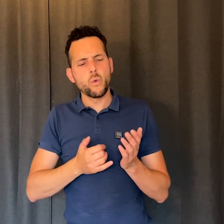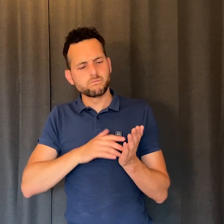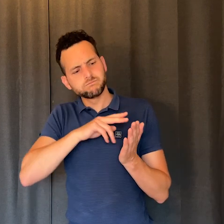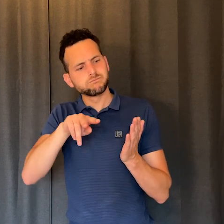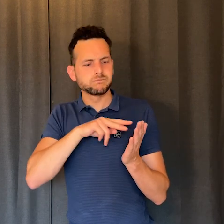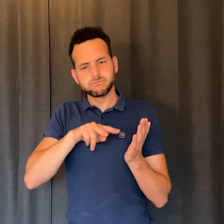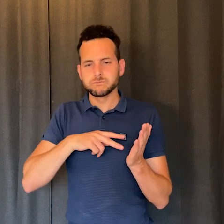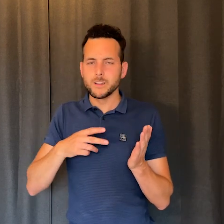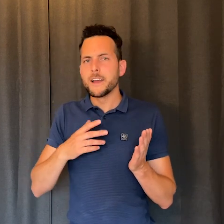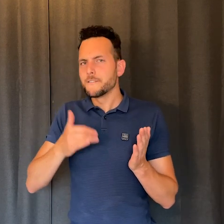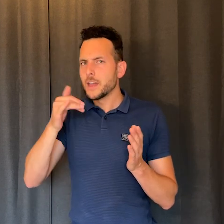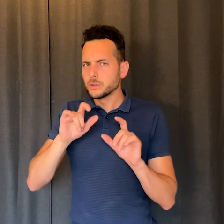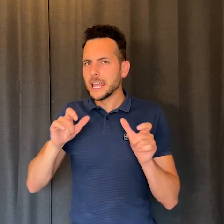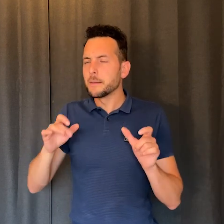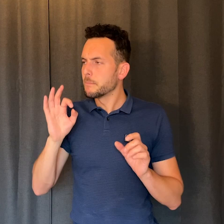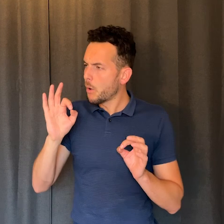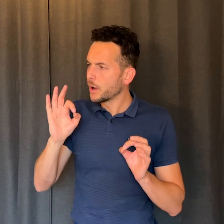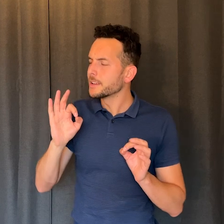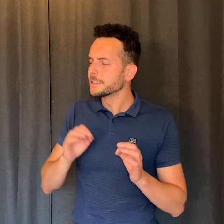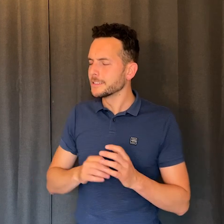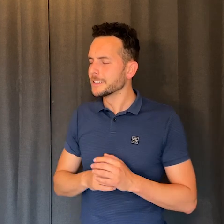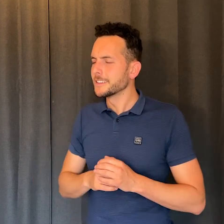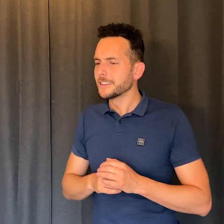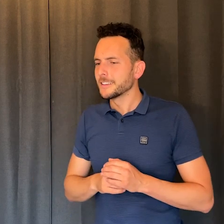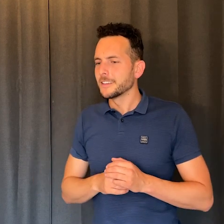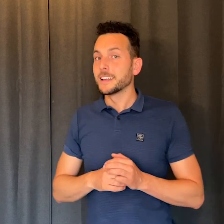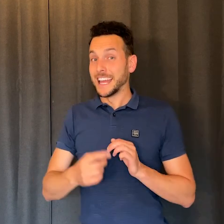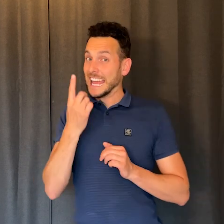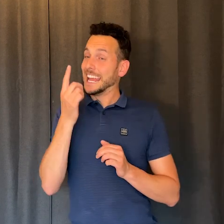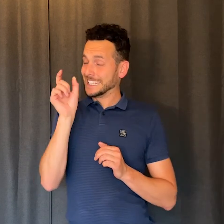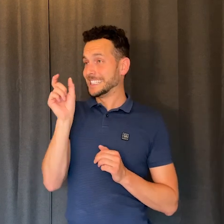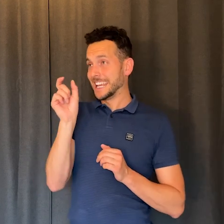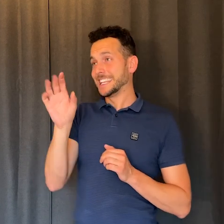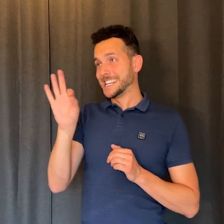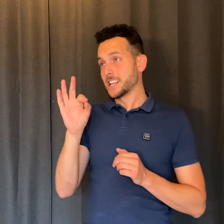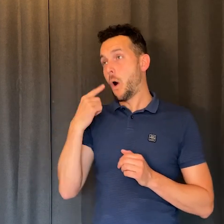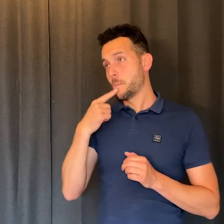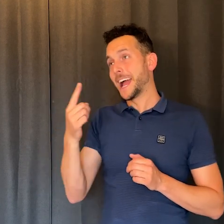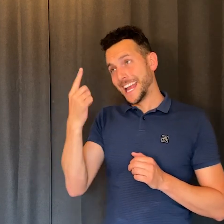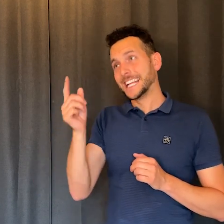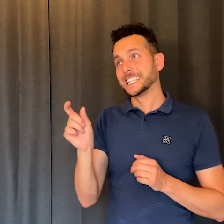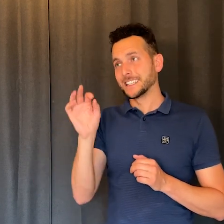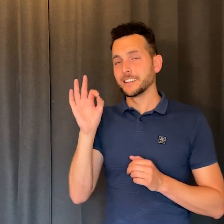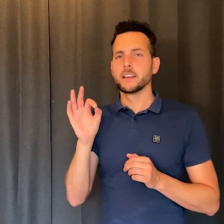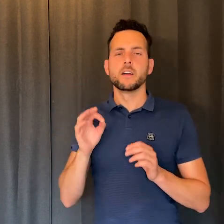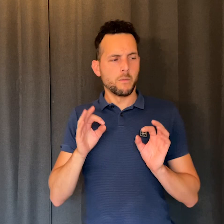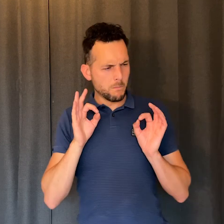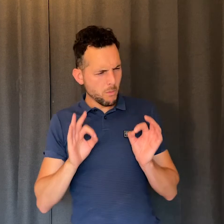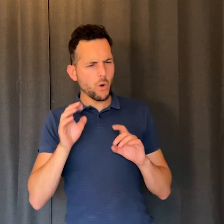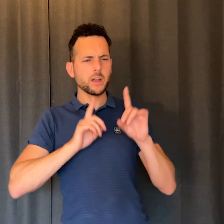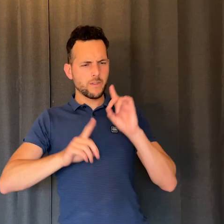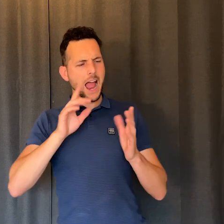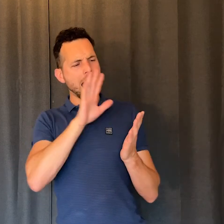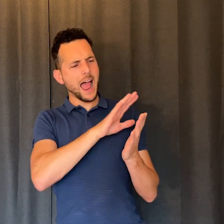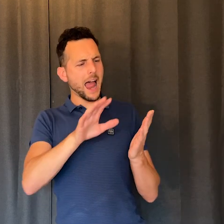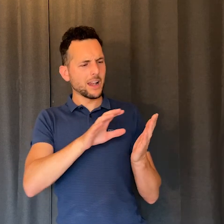Je vindt heel veel dingen mooi. Ja, ik vind heel veel dingen mooi. Dan moet ik één dingetje kiezen, opa. Heel veel mooie verhalen staan erin,